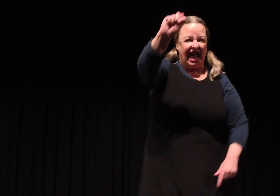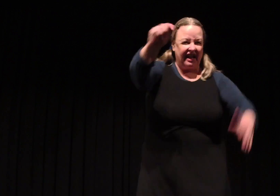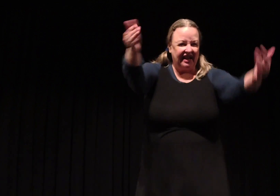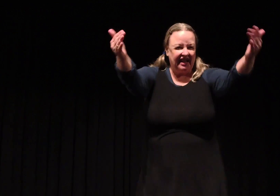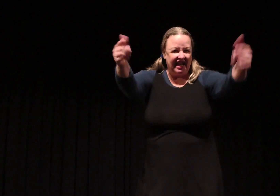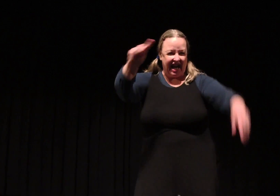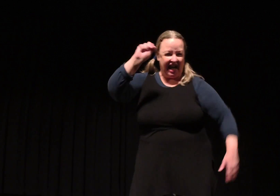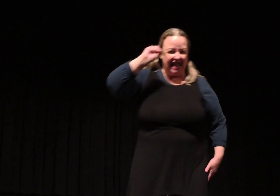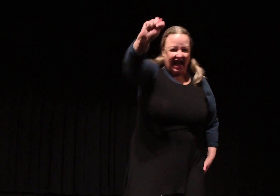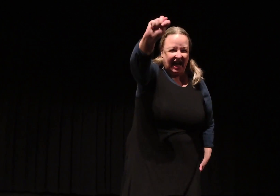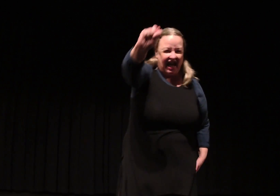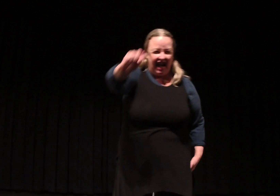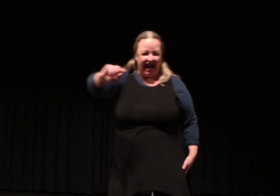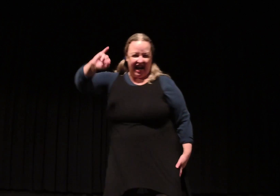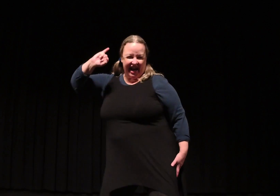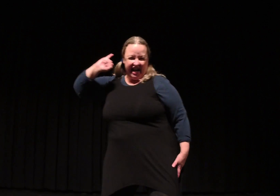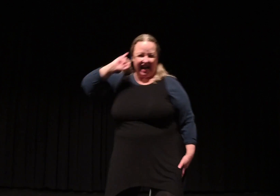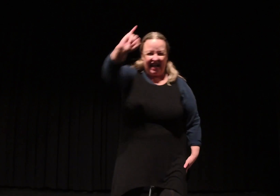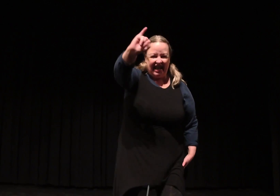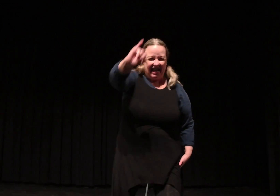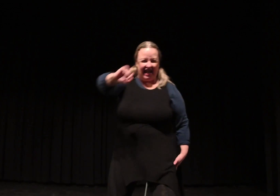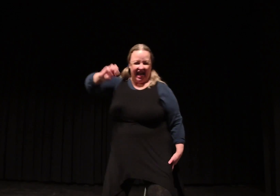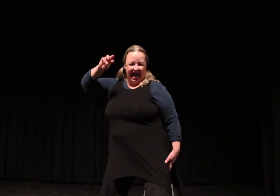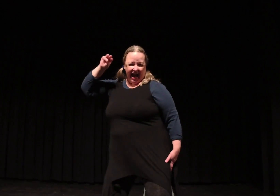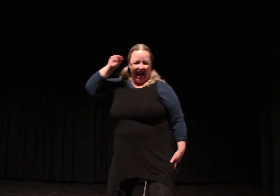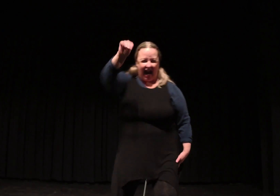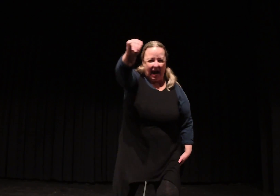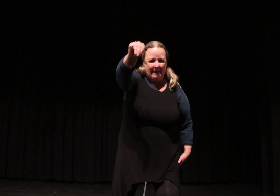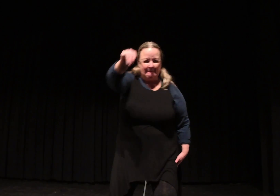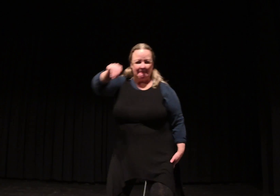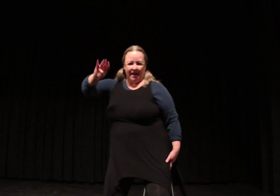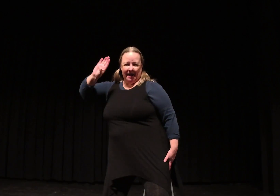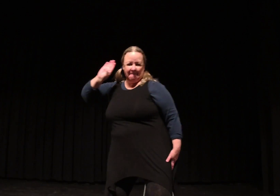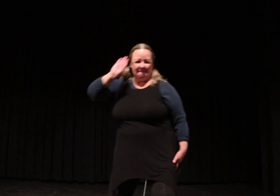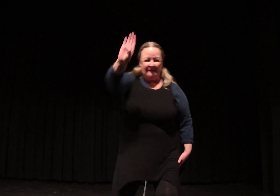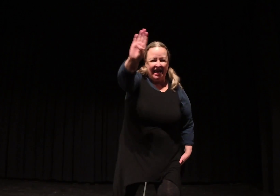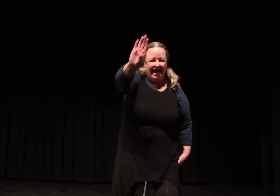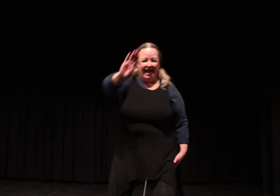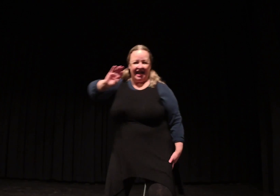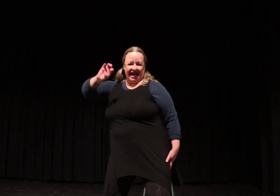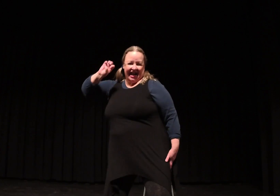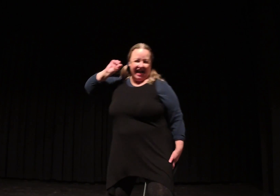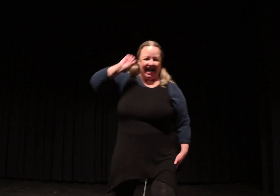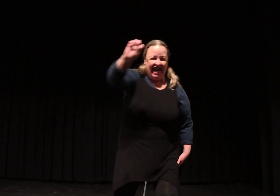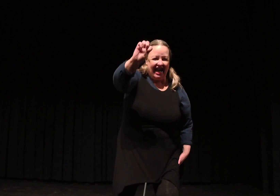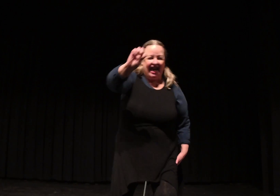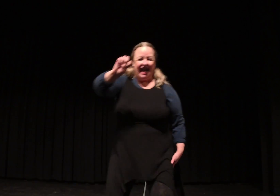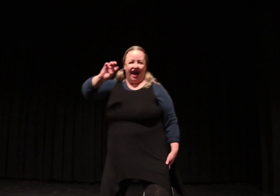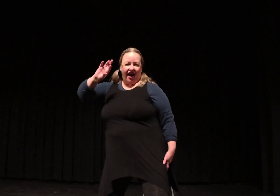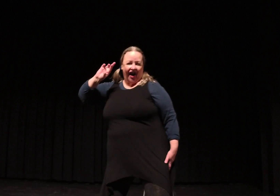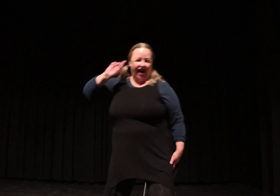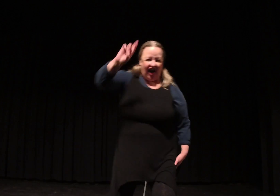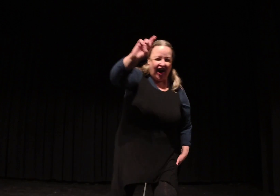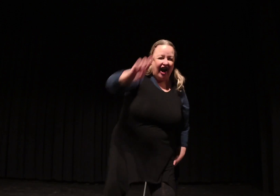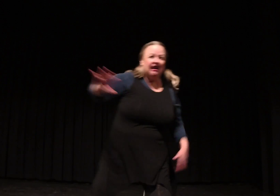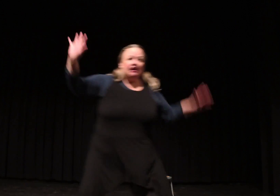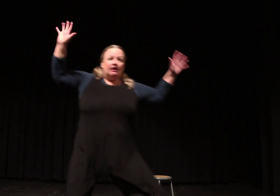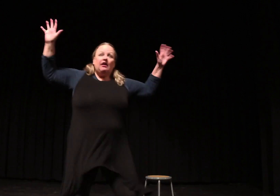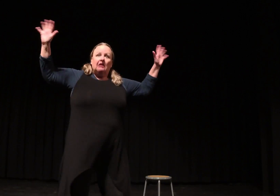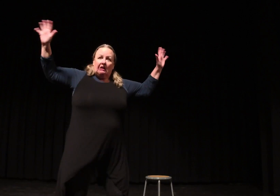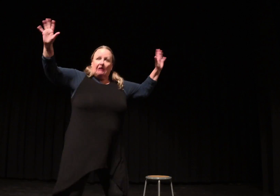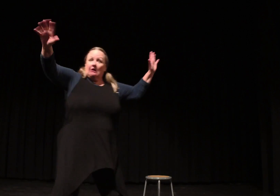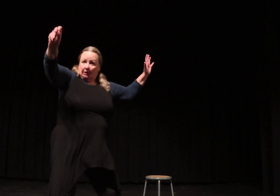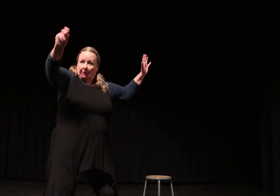On le fait ensemble, OK? T. I. M. B. E.